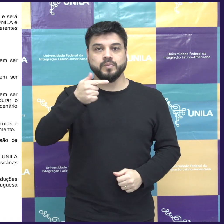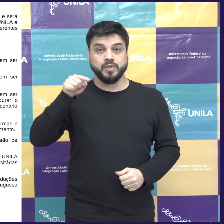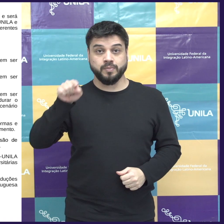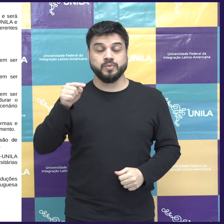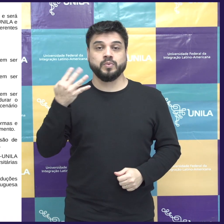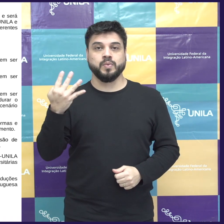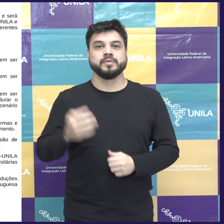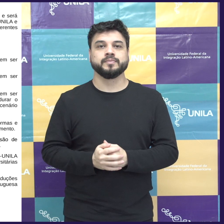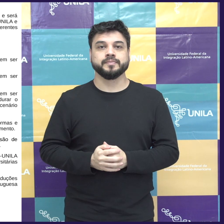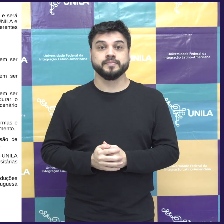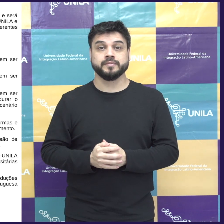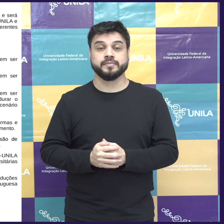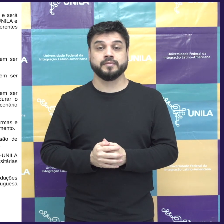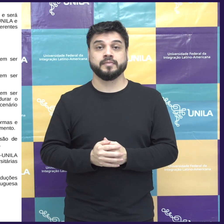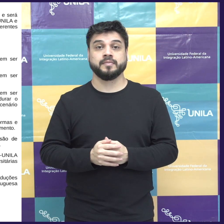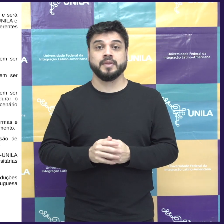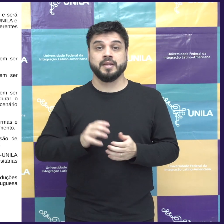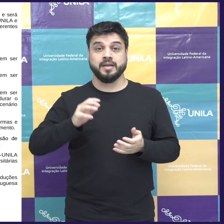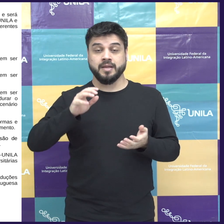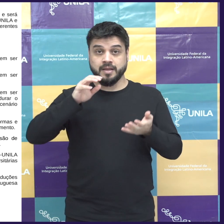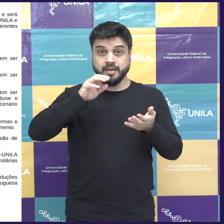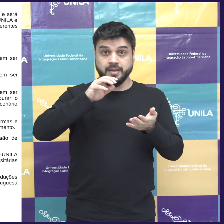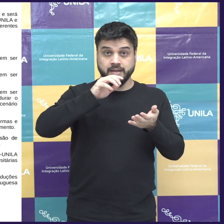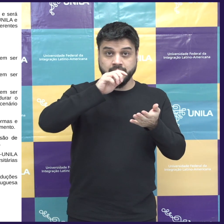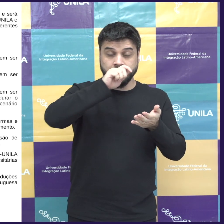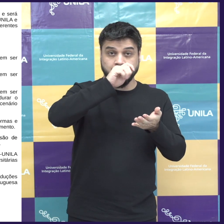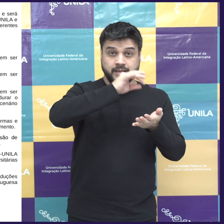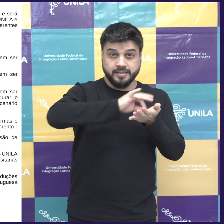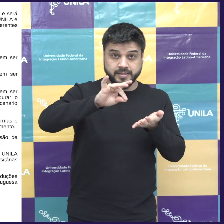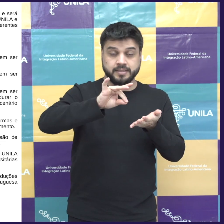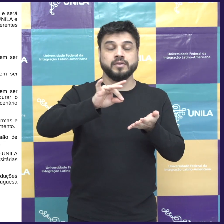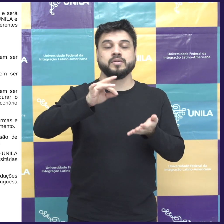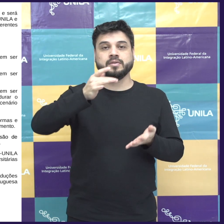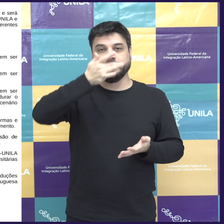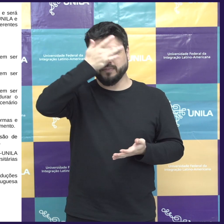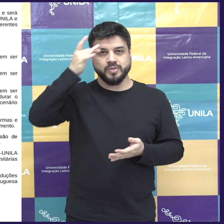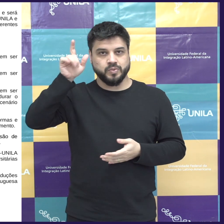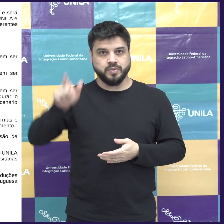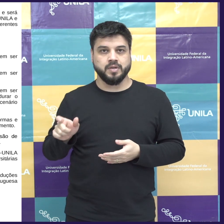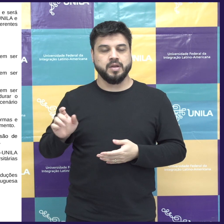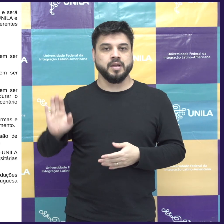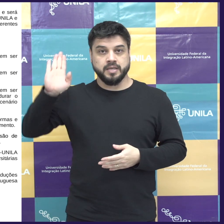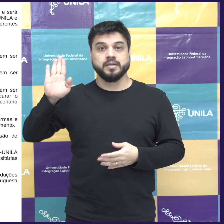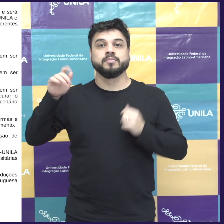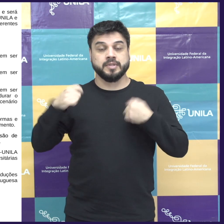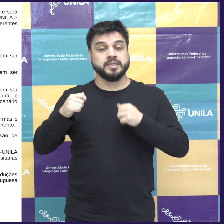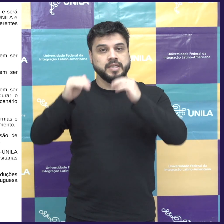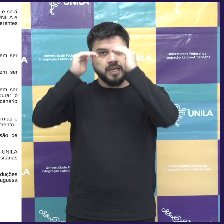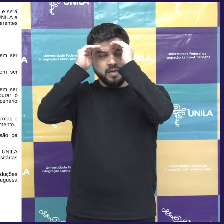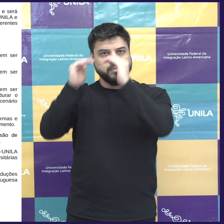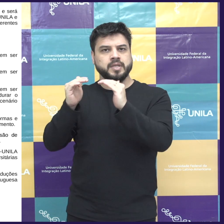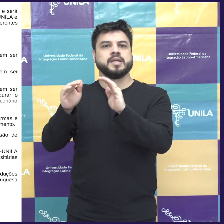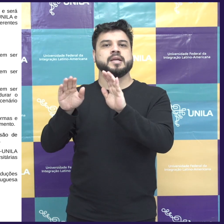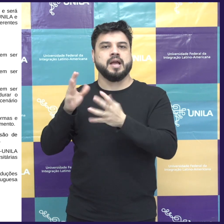12.4. A inscrição do candidato implicará conhecimento e aceitação das normas